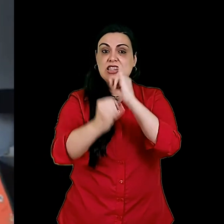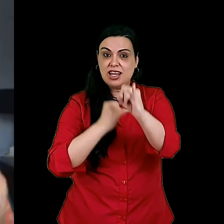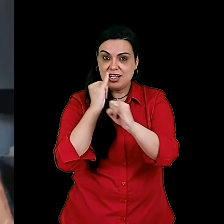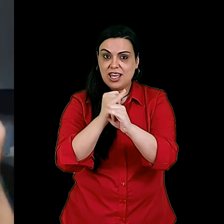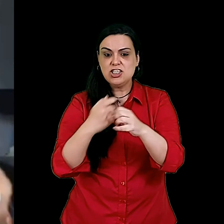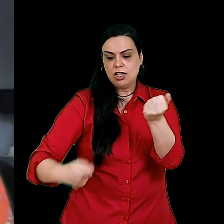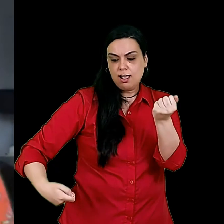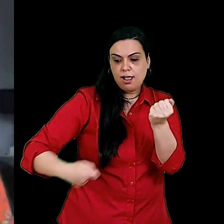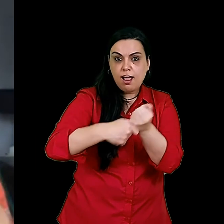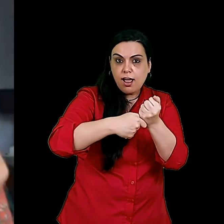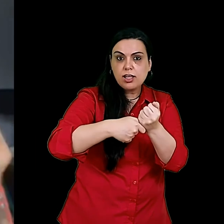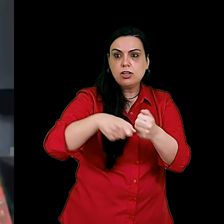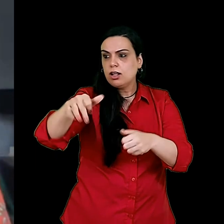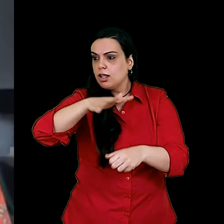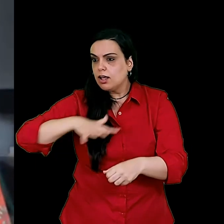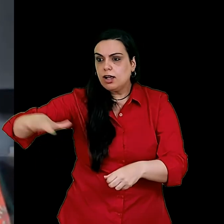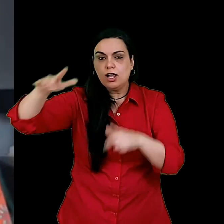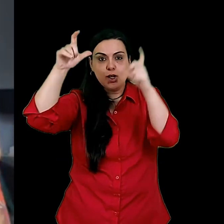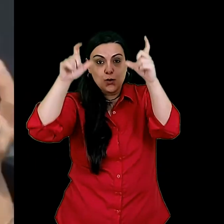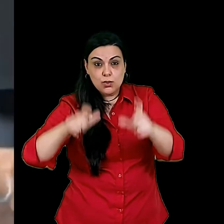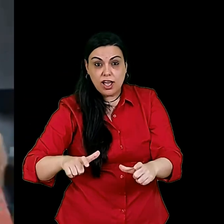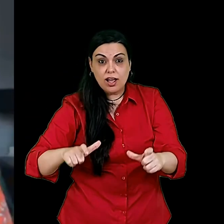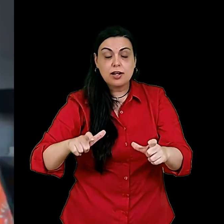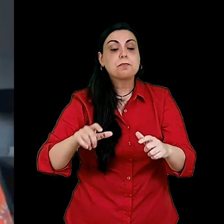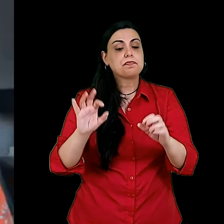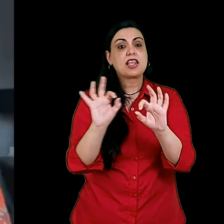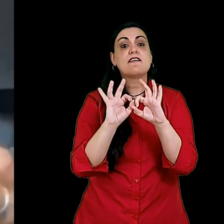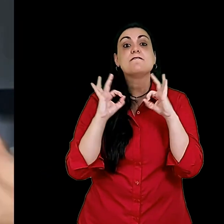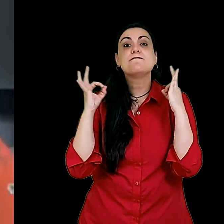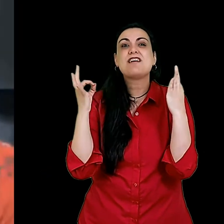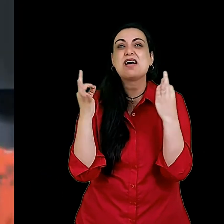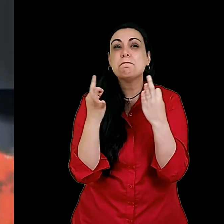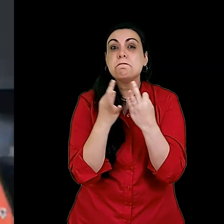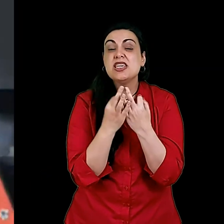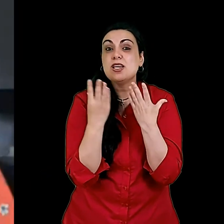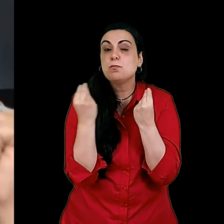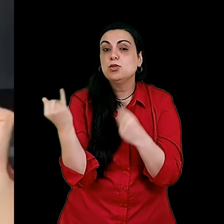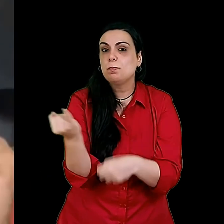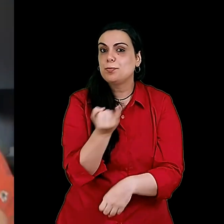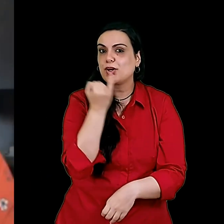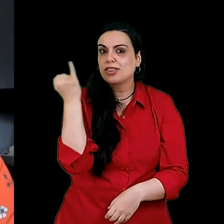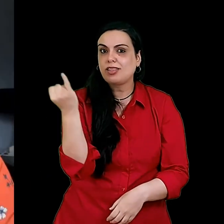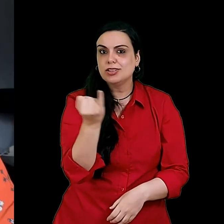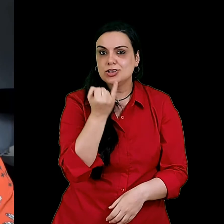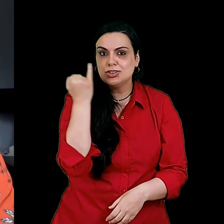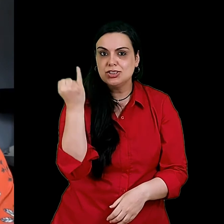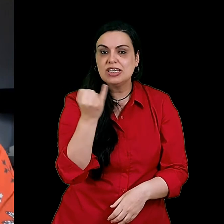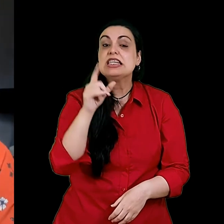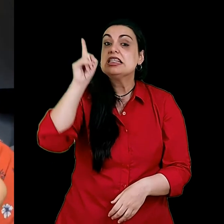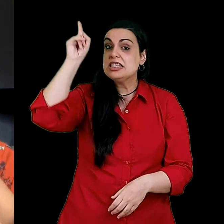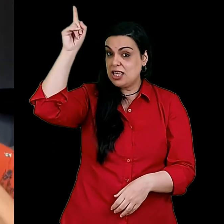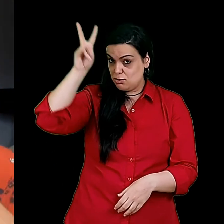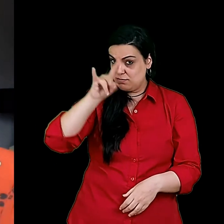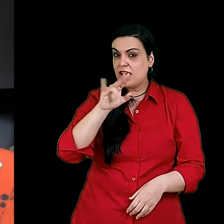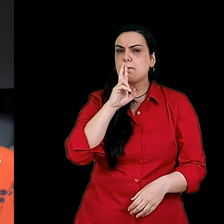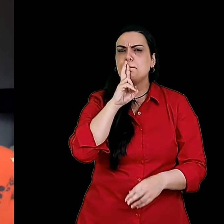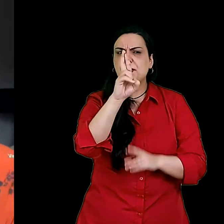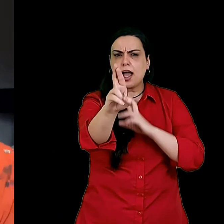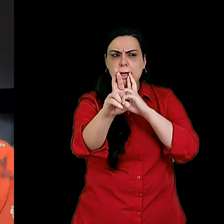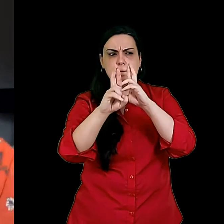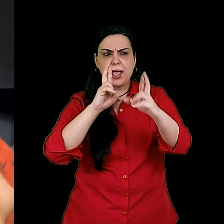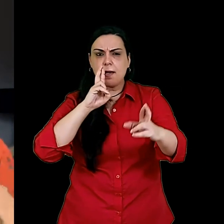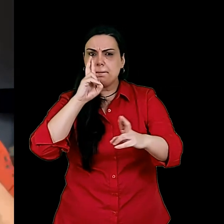hoje. Celular, internet, carregador, ambiente. Família, esse é um ponto